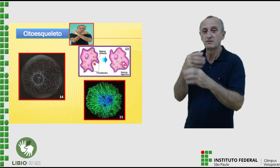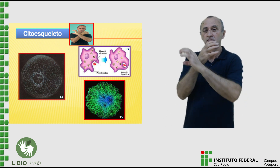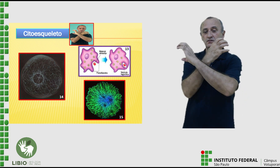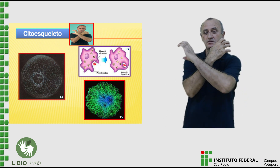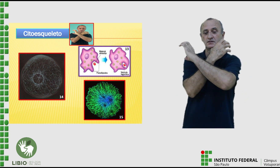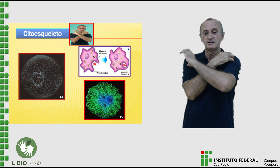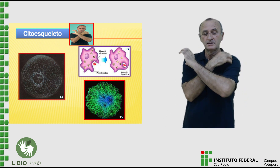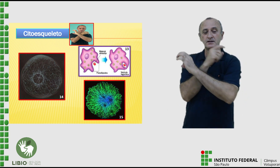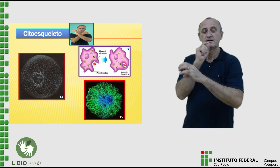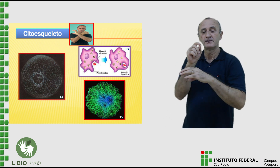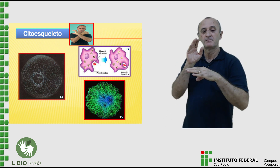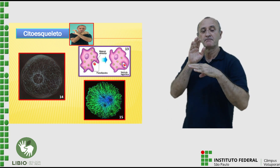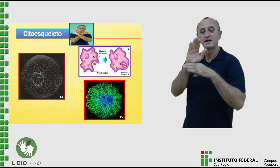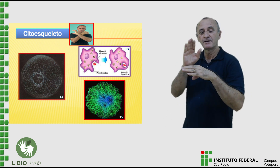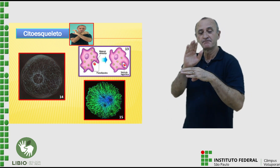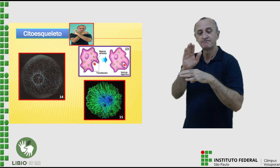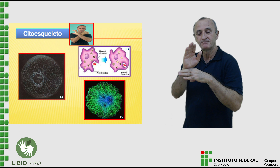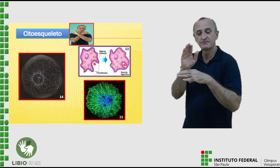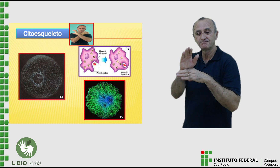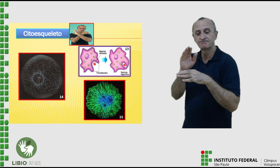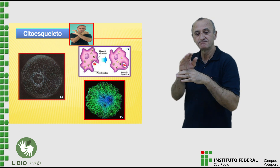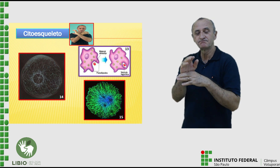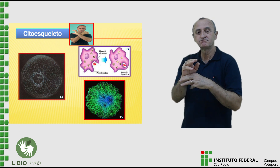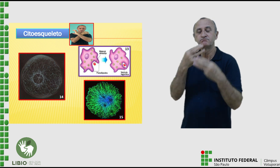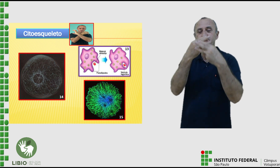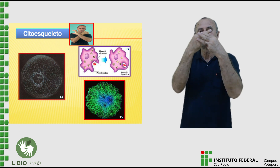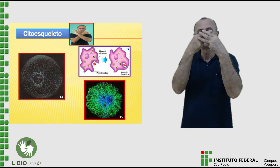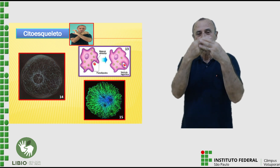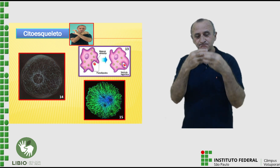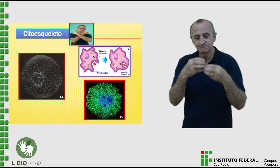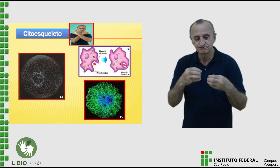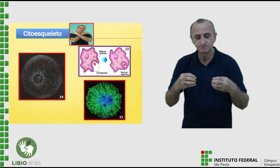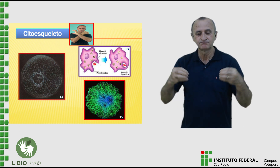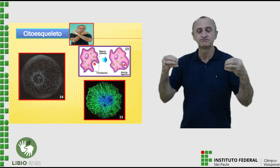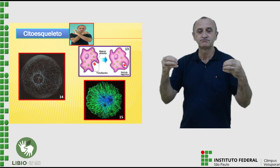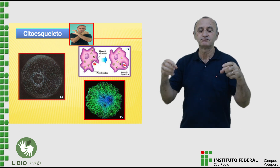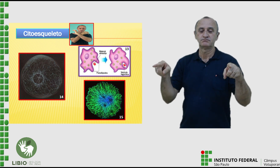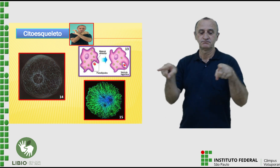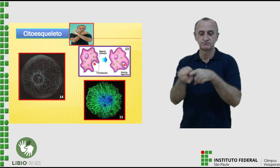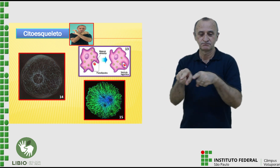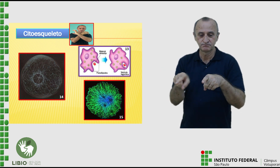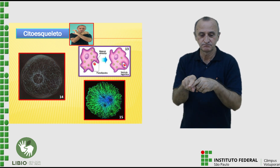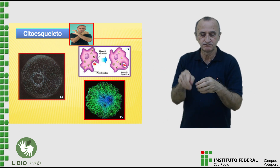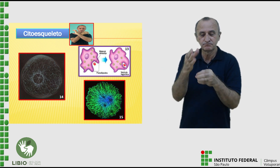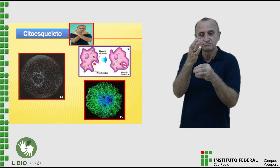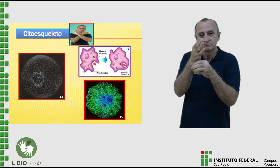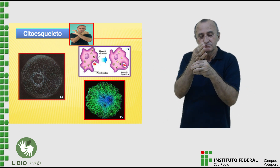Outra função do citoesqueleto é auxiliar na formação dos fusos